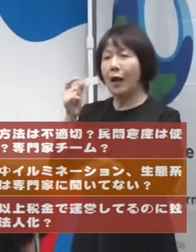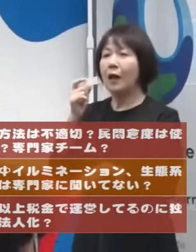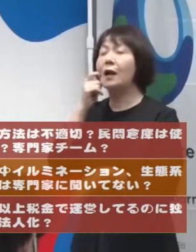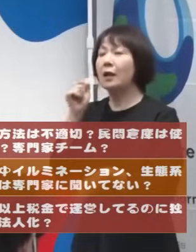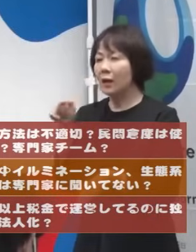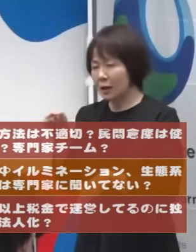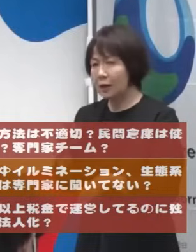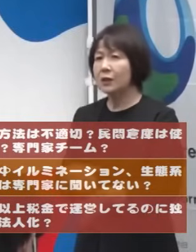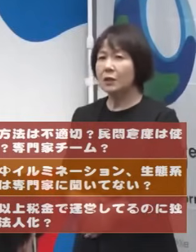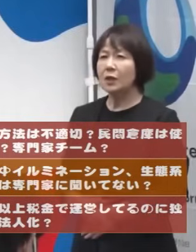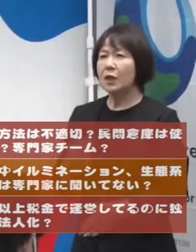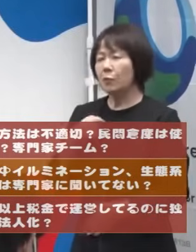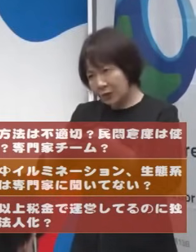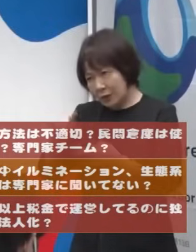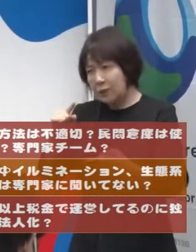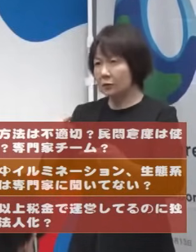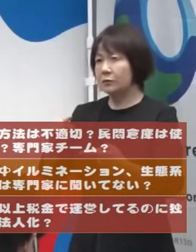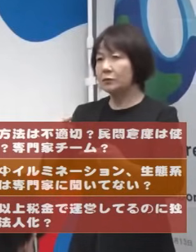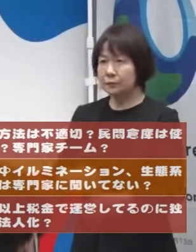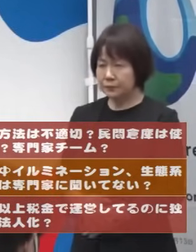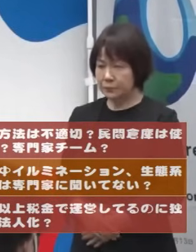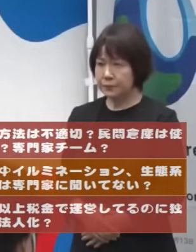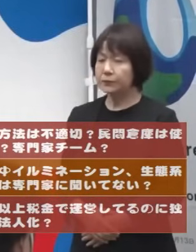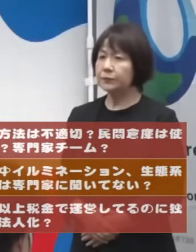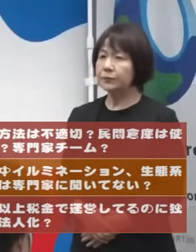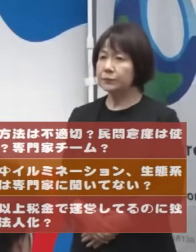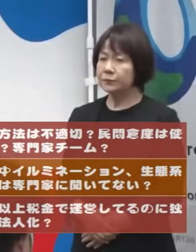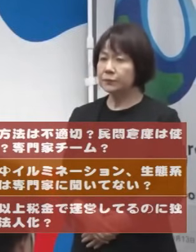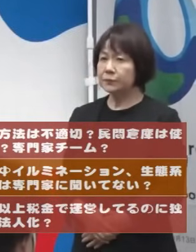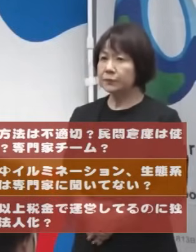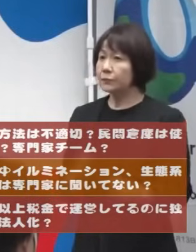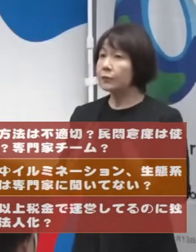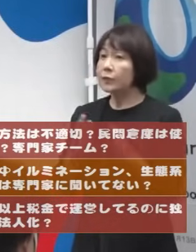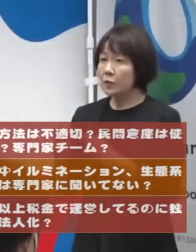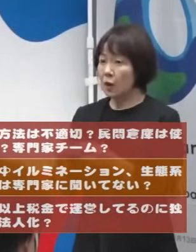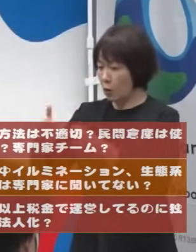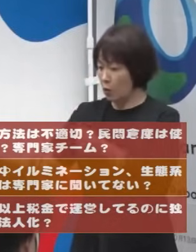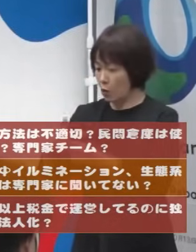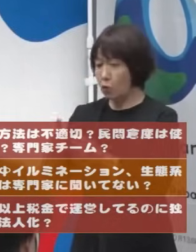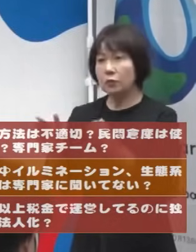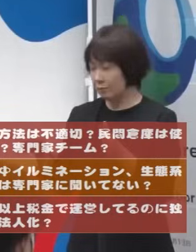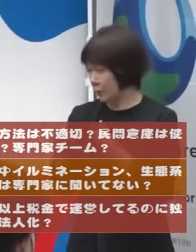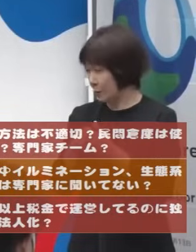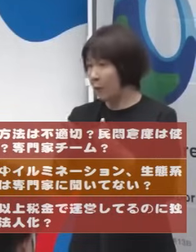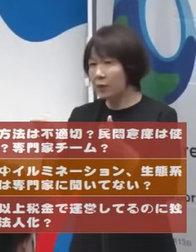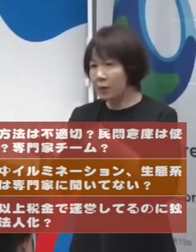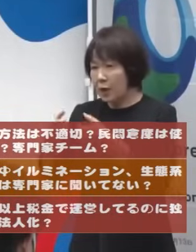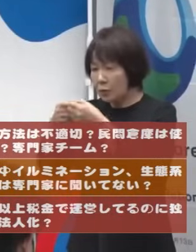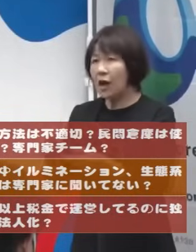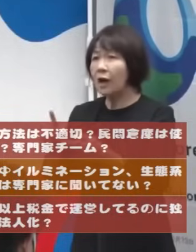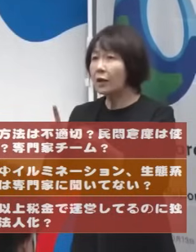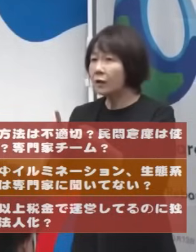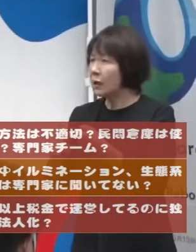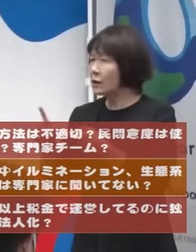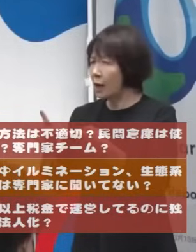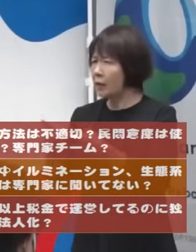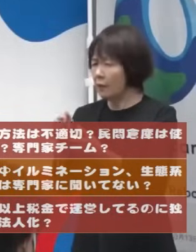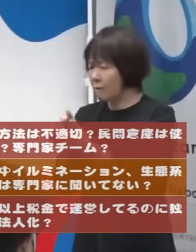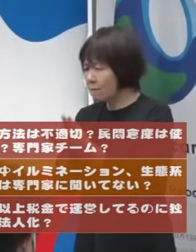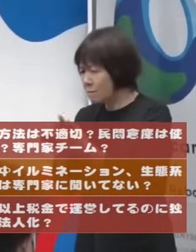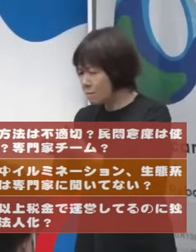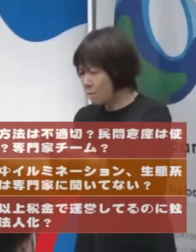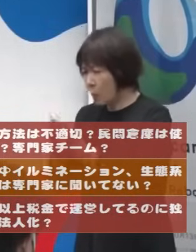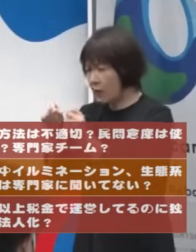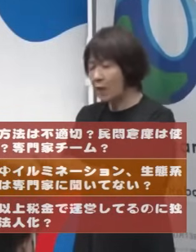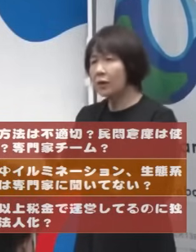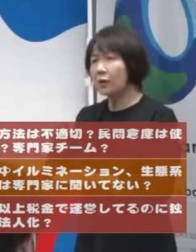ないし、僕は不適切だと思います。じゃあこの6年間、具体的に何かこう支障があったのか